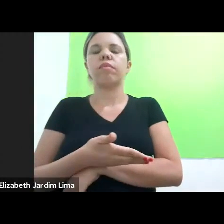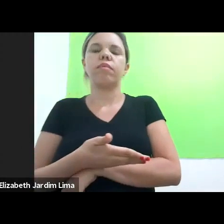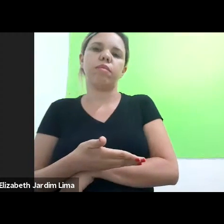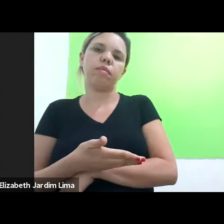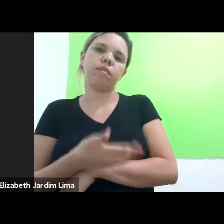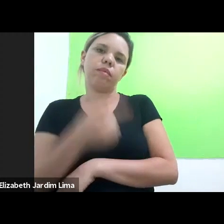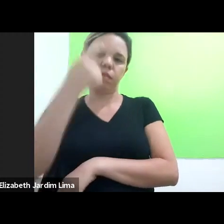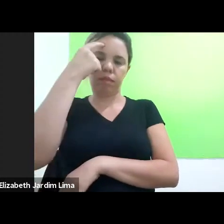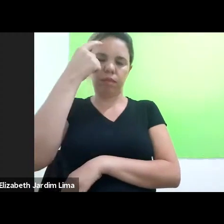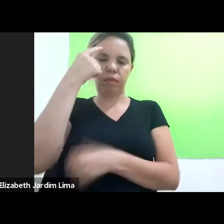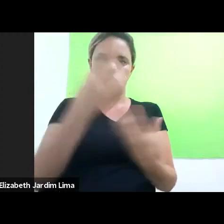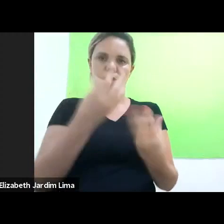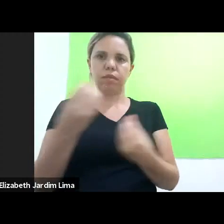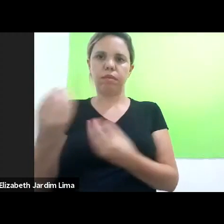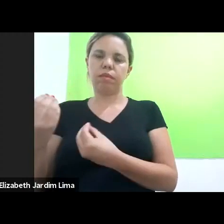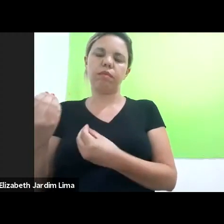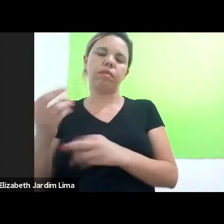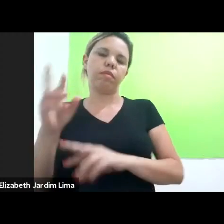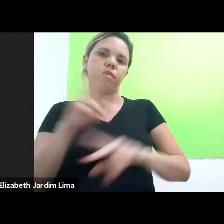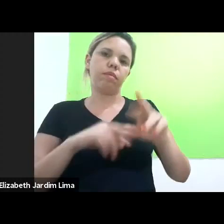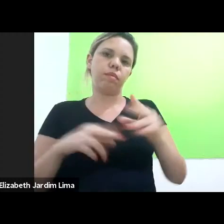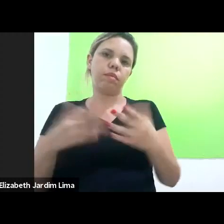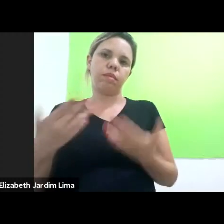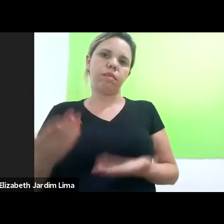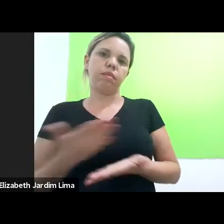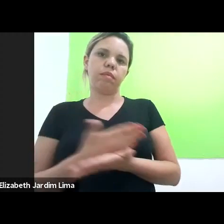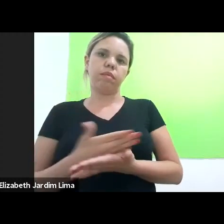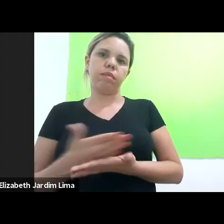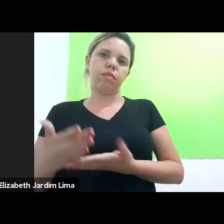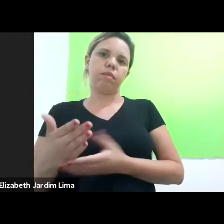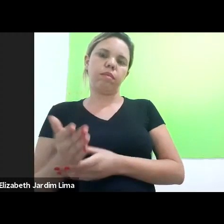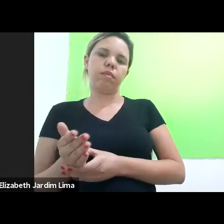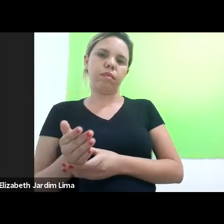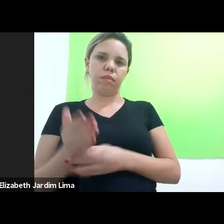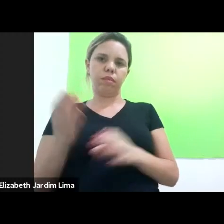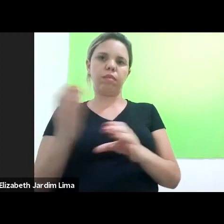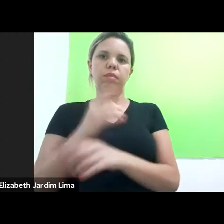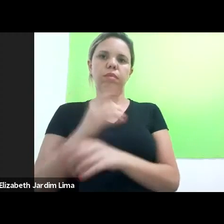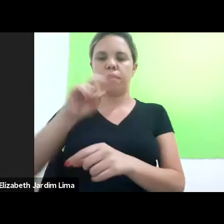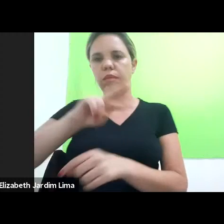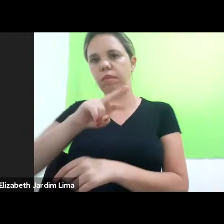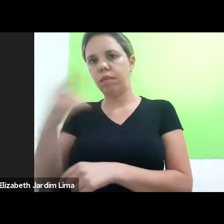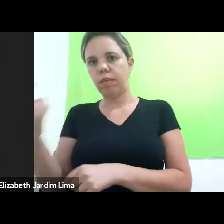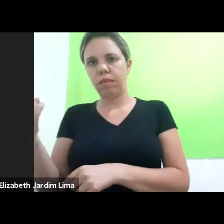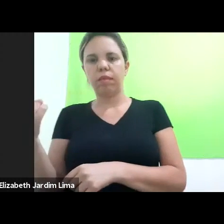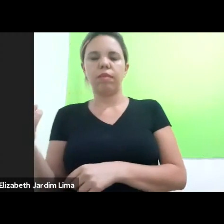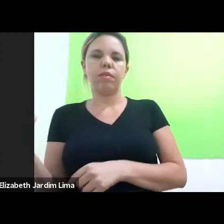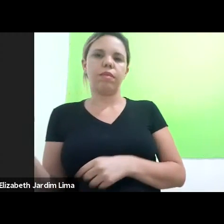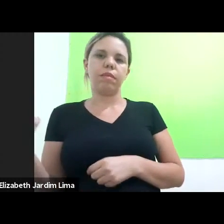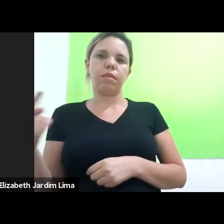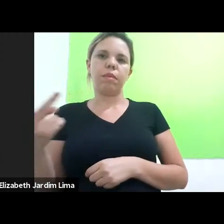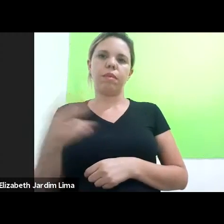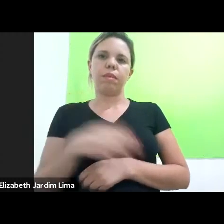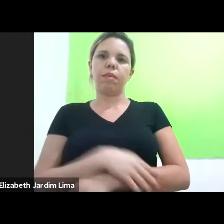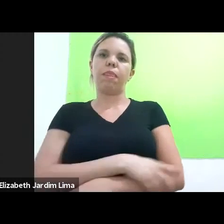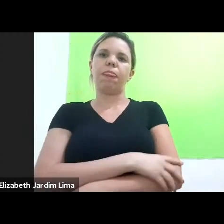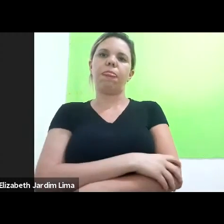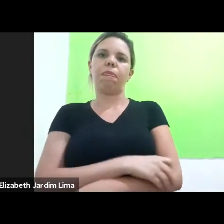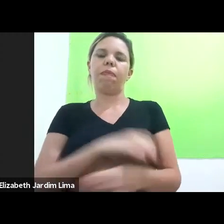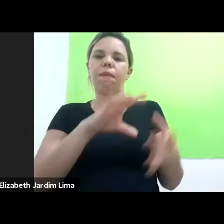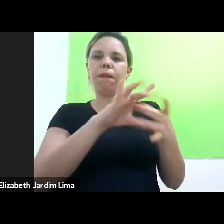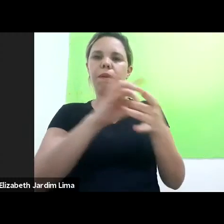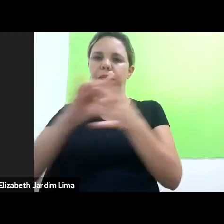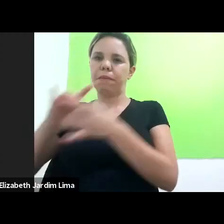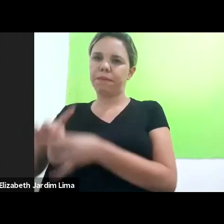penso muito de duas formas, e aqui iniciando totalmente ao contrário, né, da história, do começo do fim